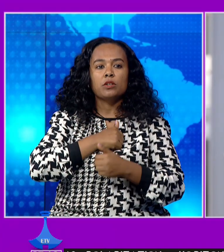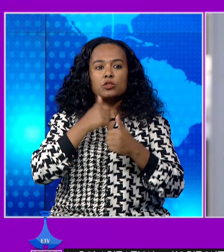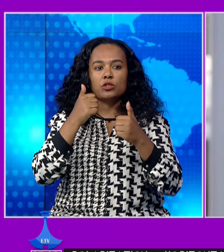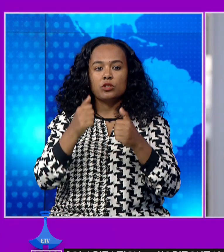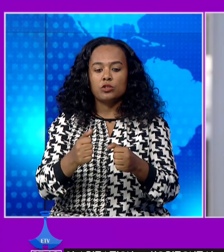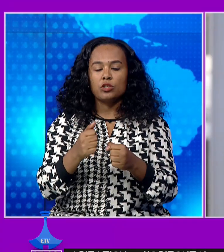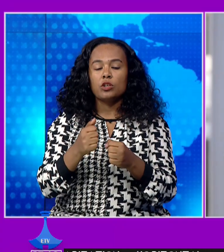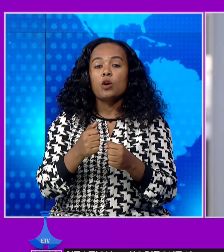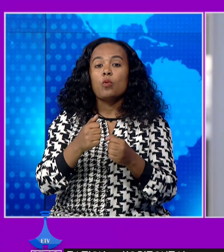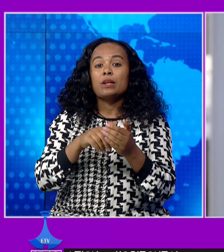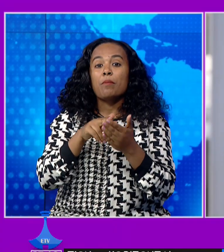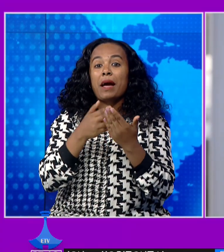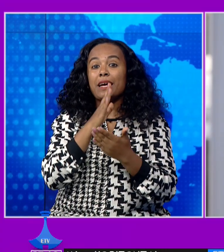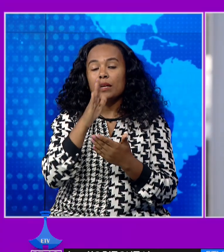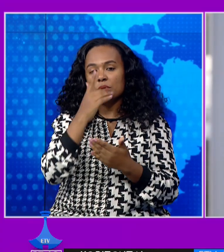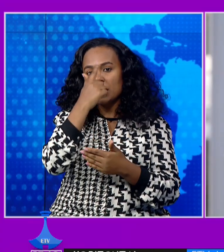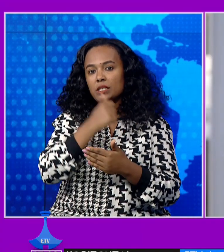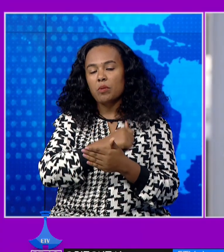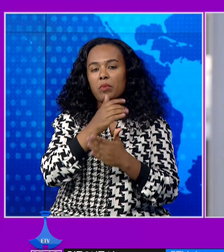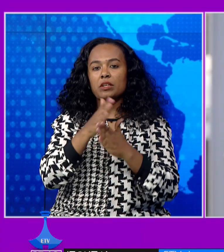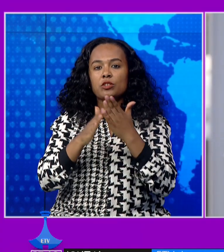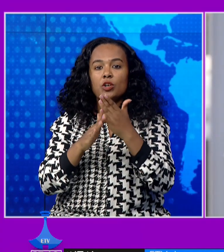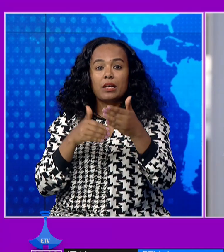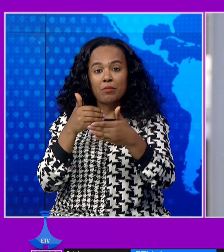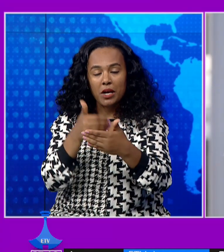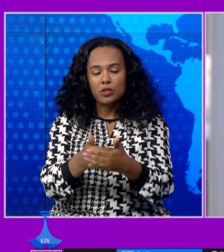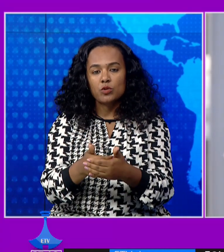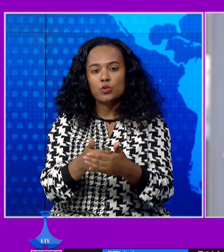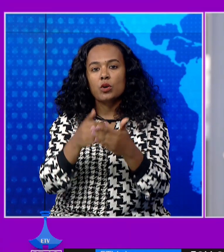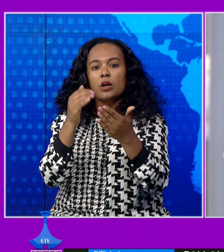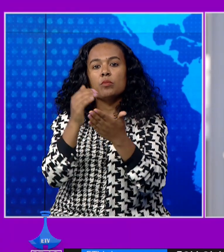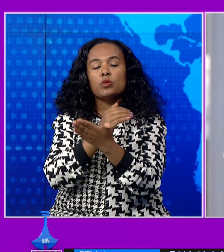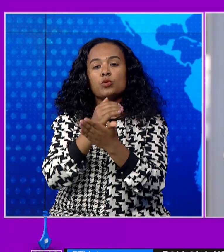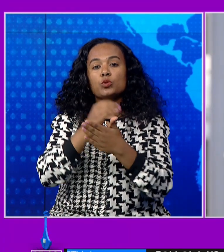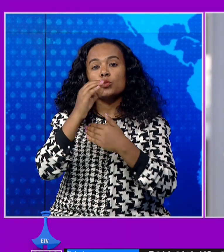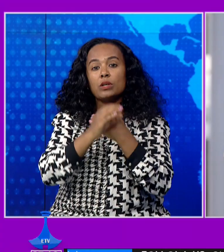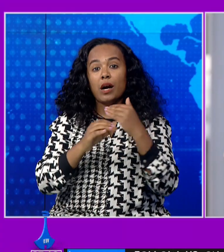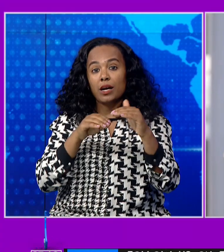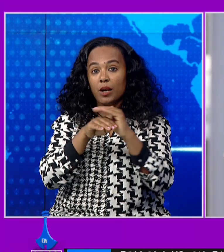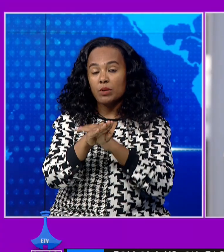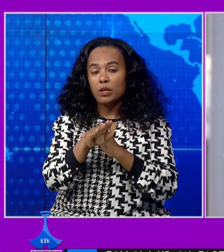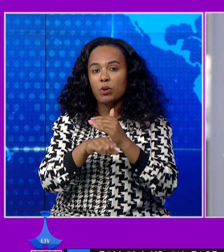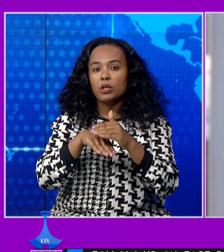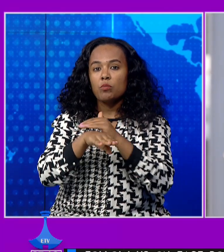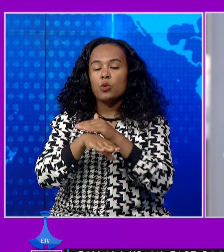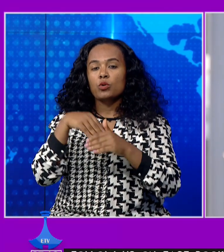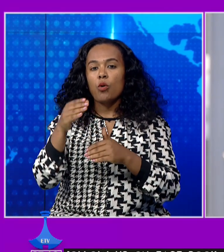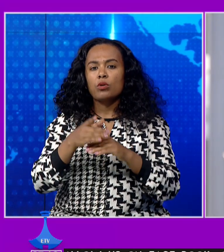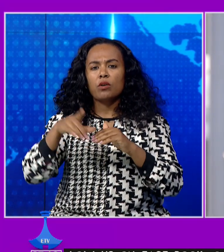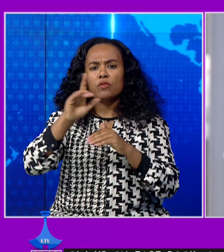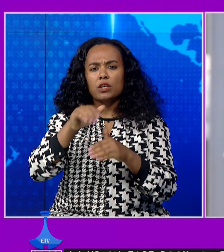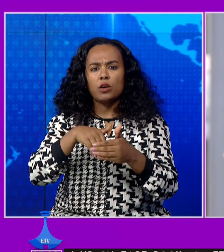እንድንችል ወደማይቀለበስ አስተማማኝ ደረጃ የሚያደርሱ ምርቶቹን ወደ ሀገር ለማስገባት የሚወጣውን ከፍተኛ የውጭ